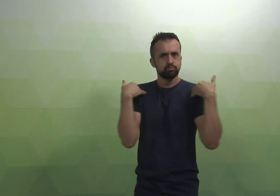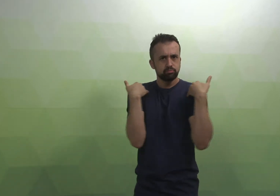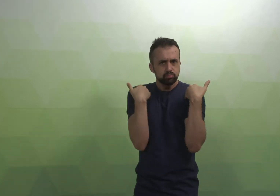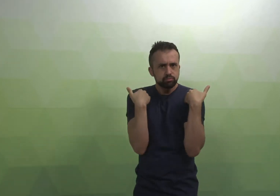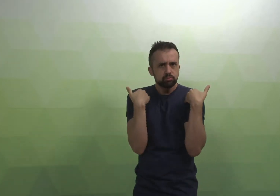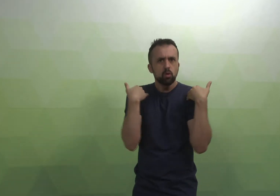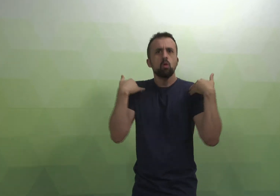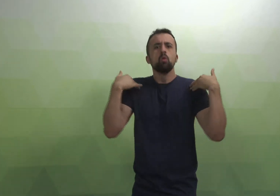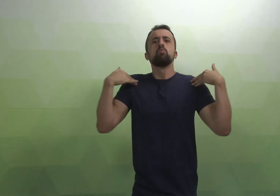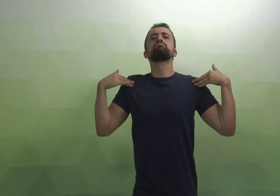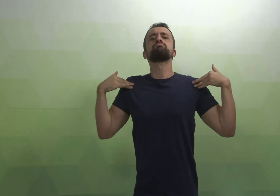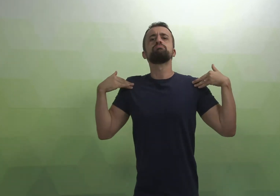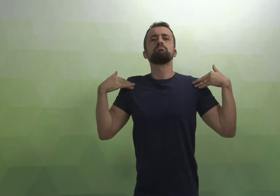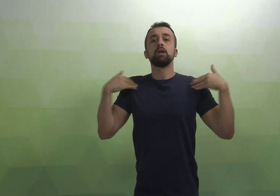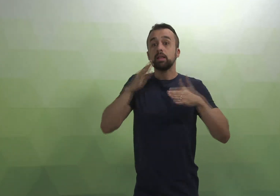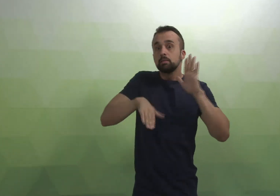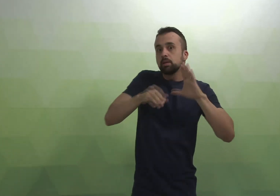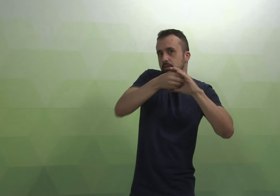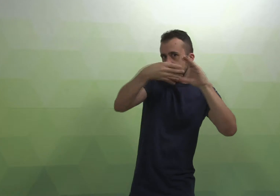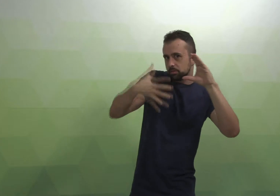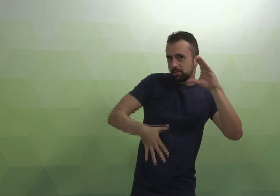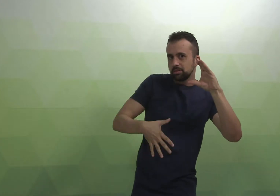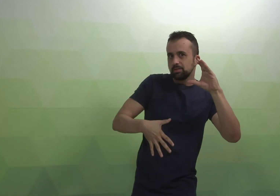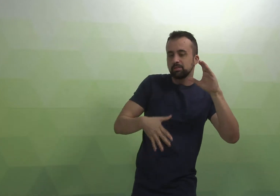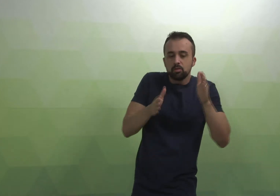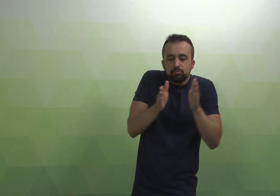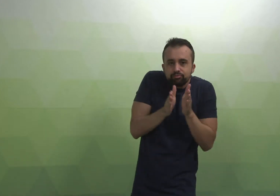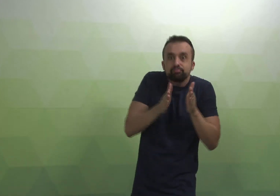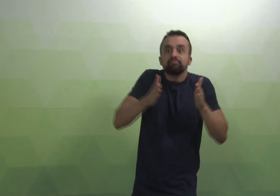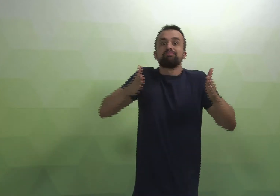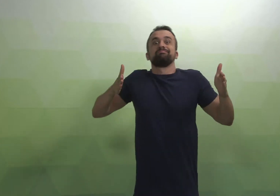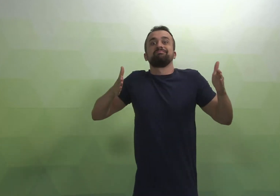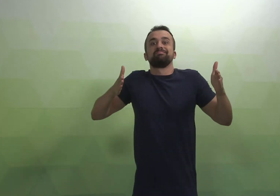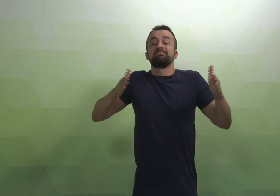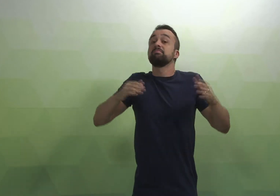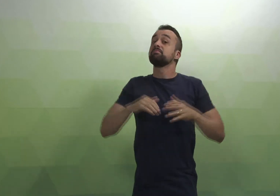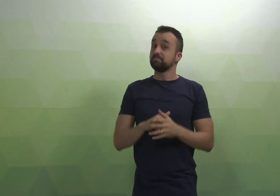Perceberam que os ombros se contraem ou se alargam, dependendo da característica?